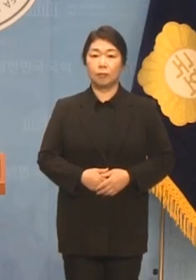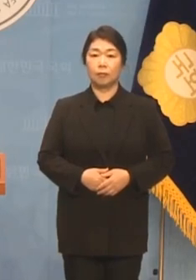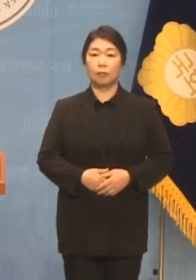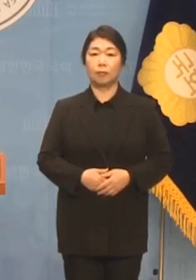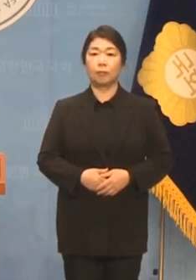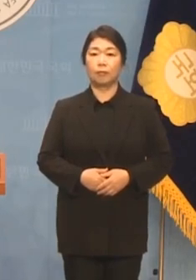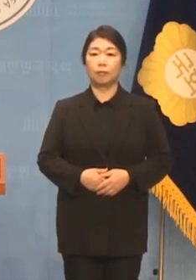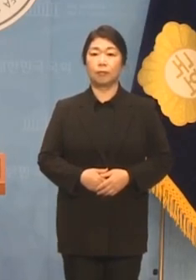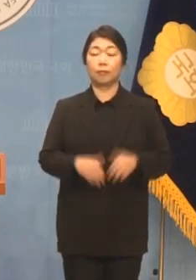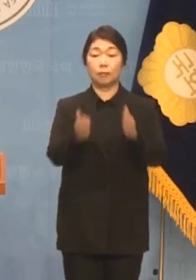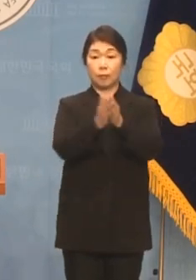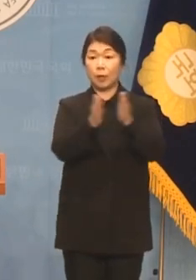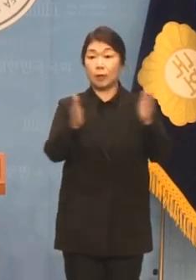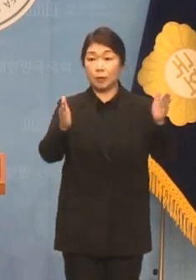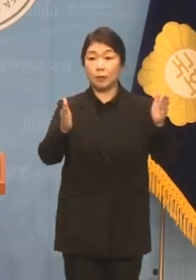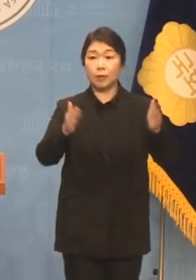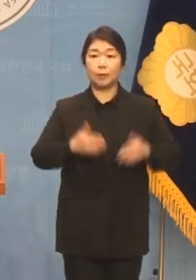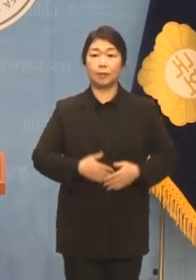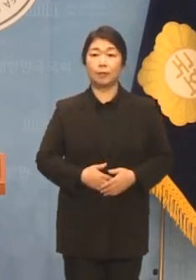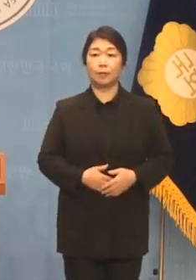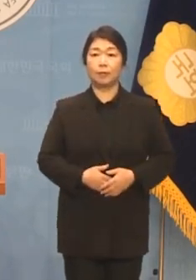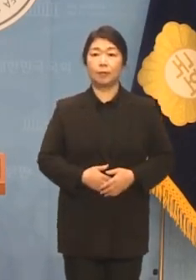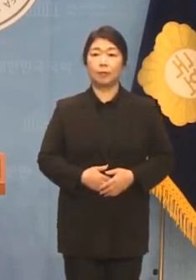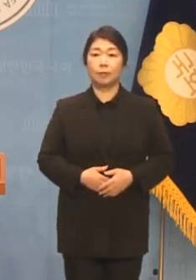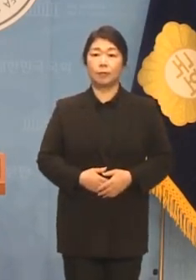부탁드립니다네 시작해도 될까요